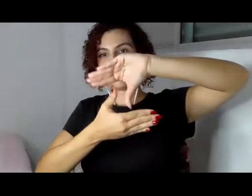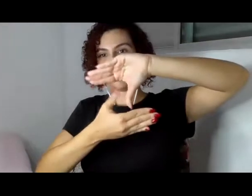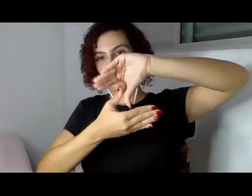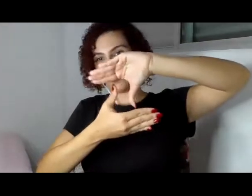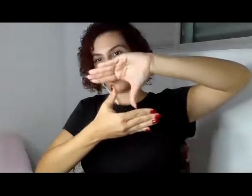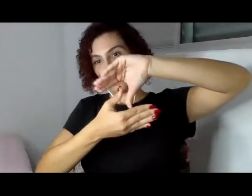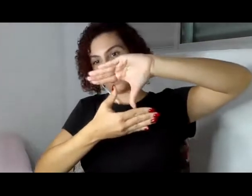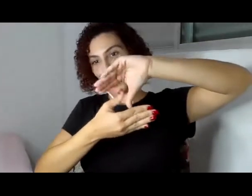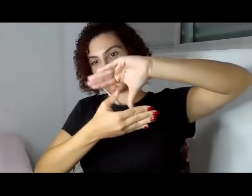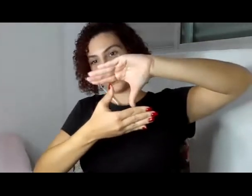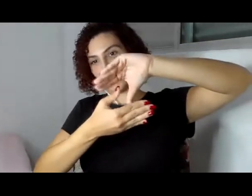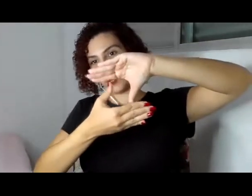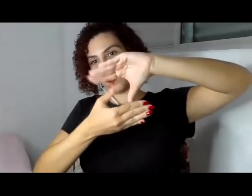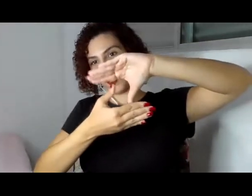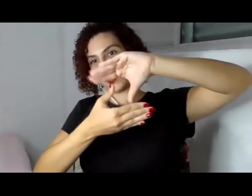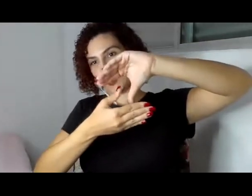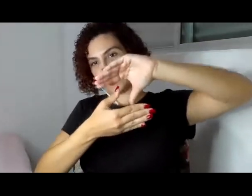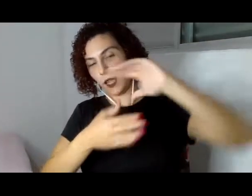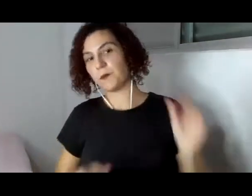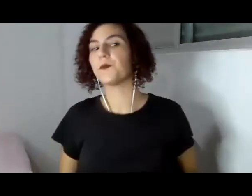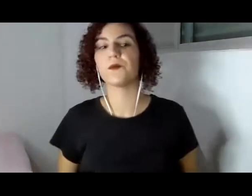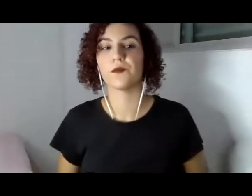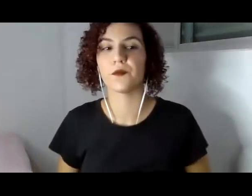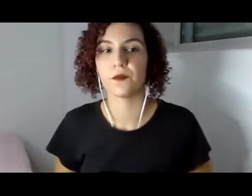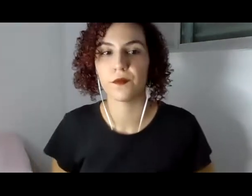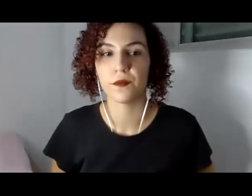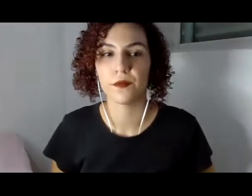Peixes. Que acho que o desenho é bem assim, né?